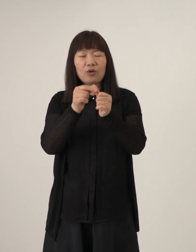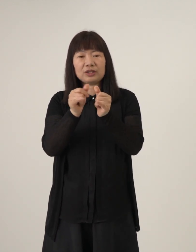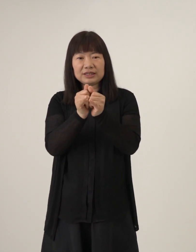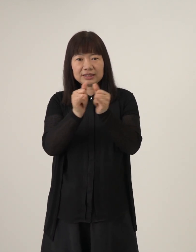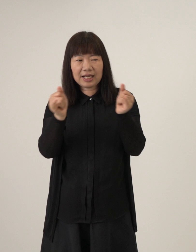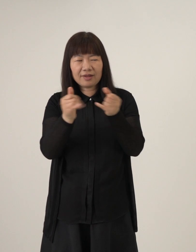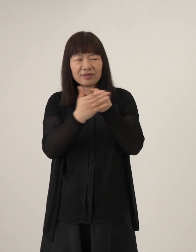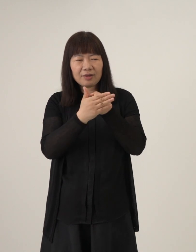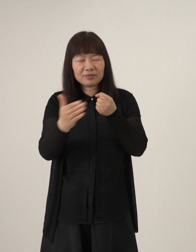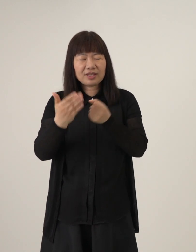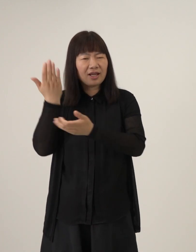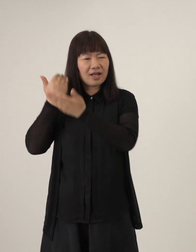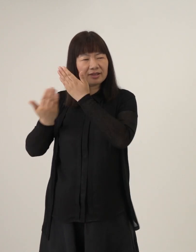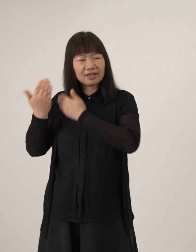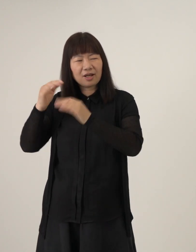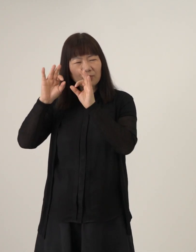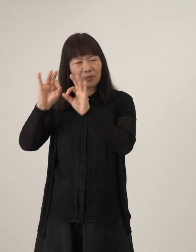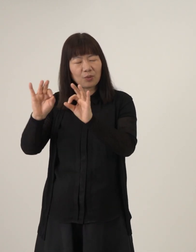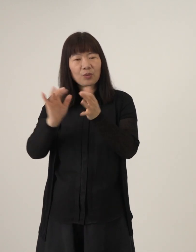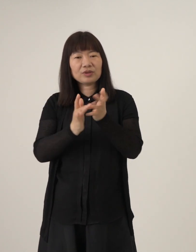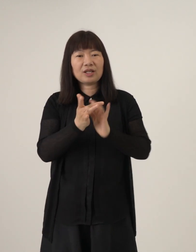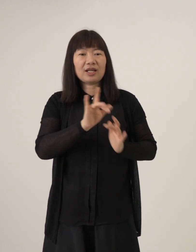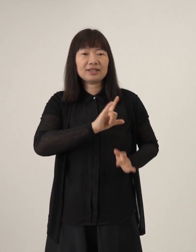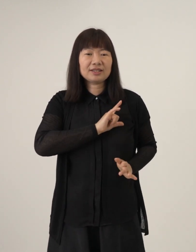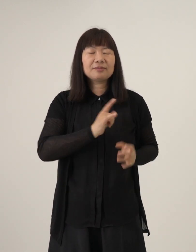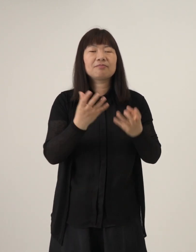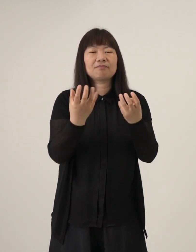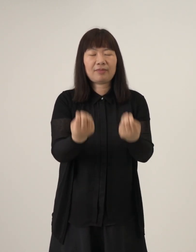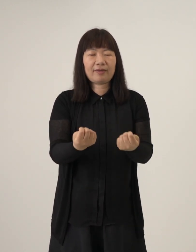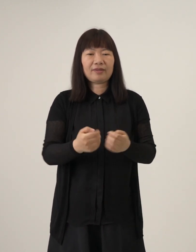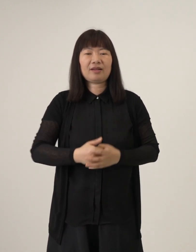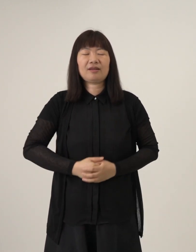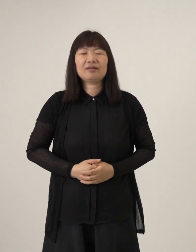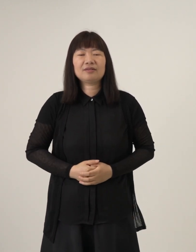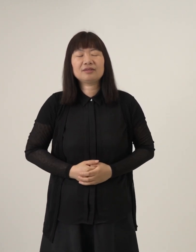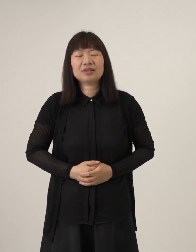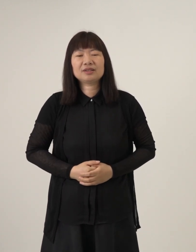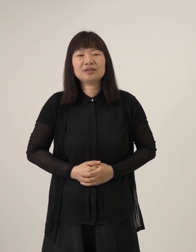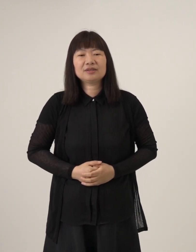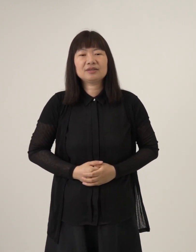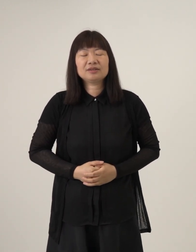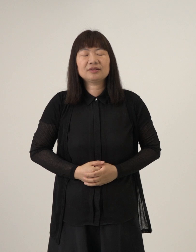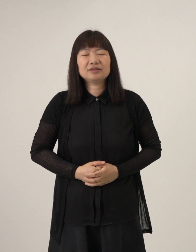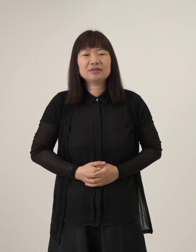자. 그래서 당시에는 예수라는 이름이 많았어요.